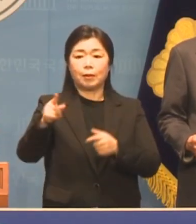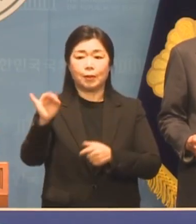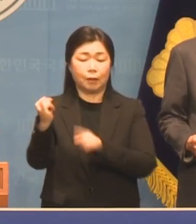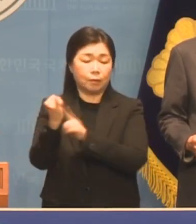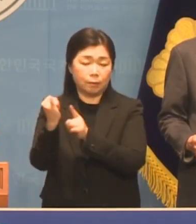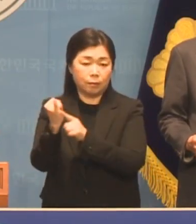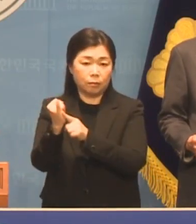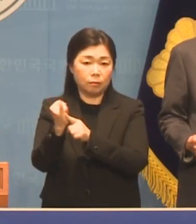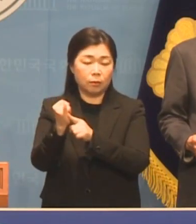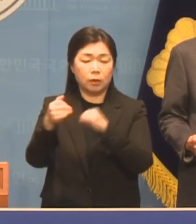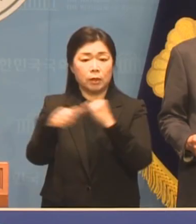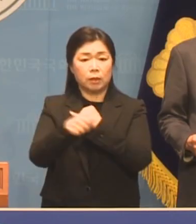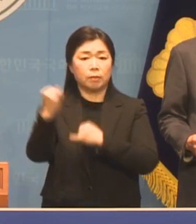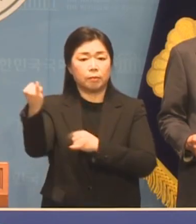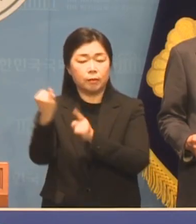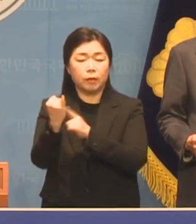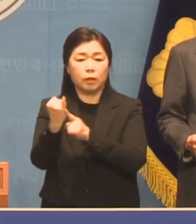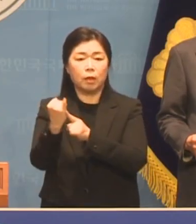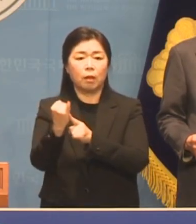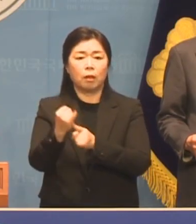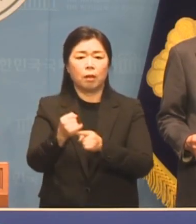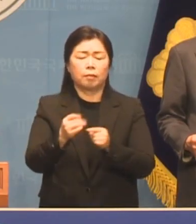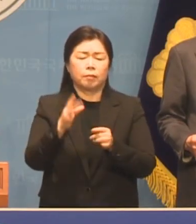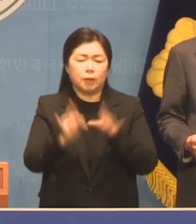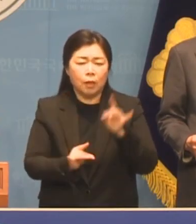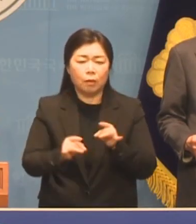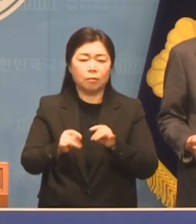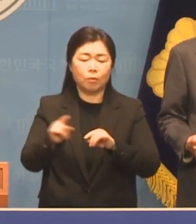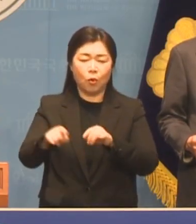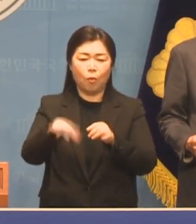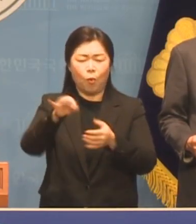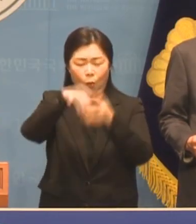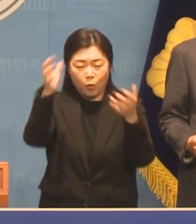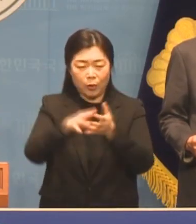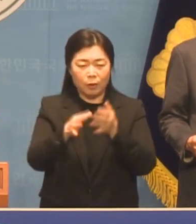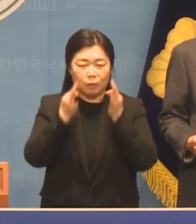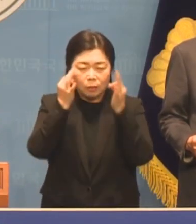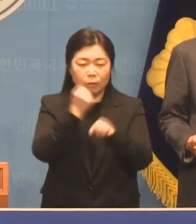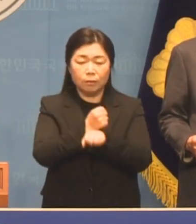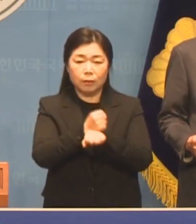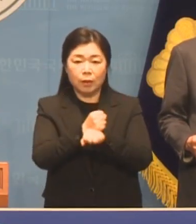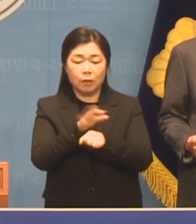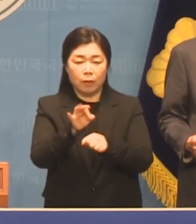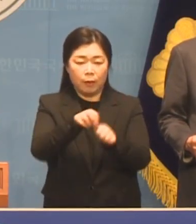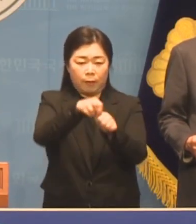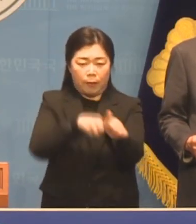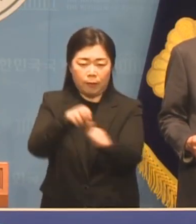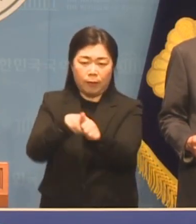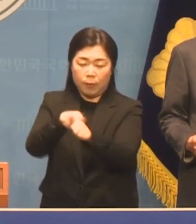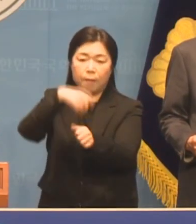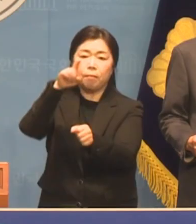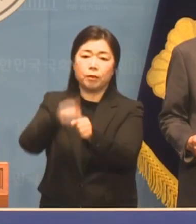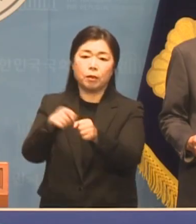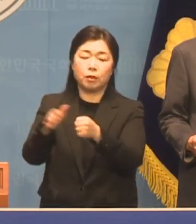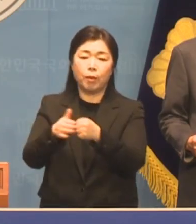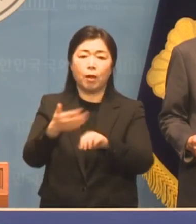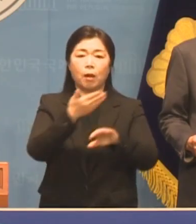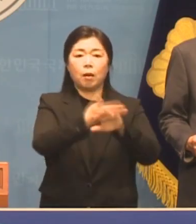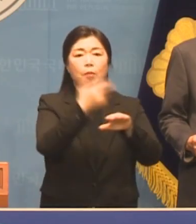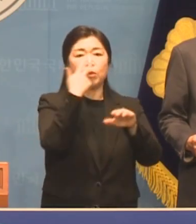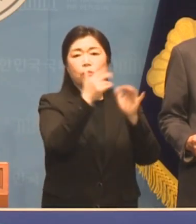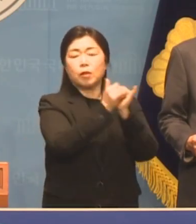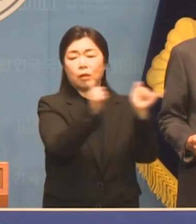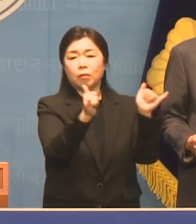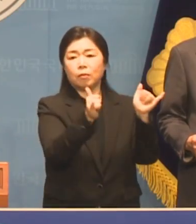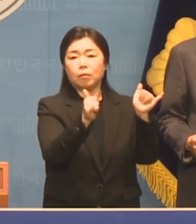장수진은 피해자들이 간절한 마음으로 일궈온 모든 것들마저 빼앗기 위해 재미교포 기업 탈취